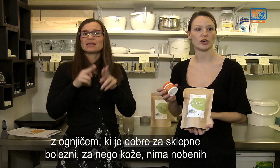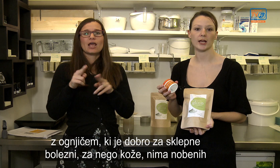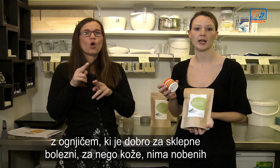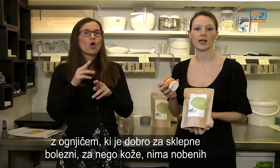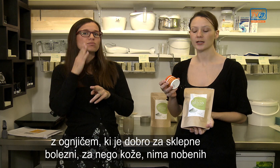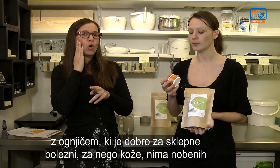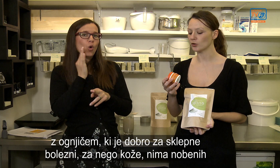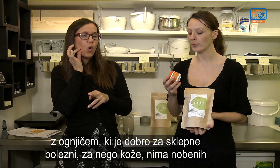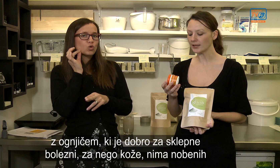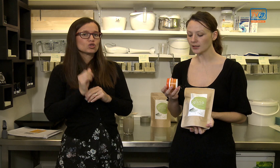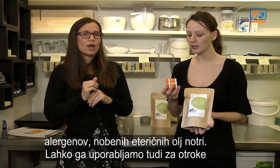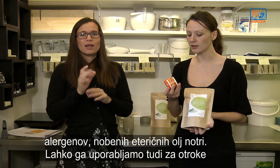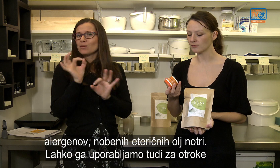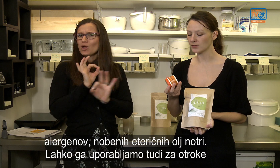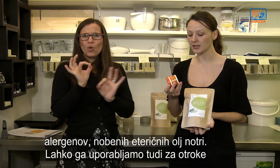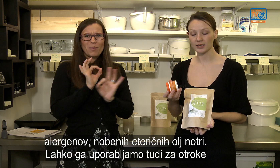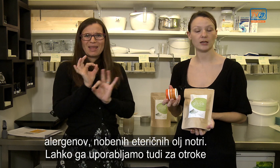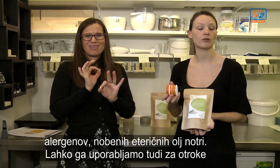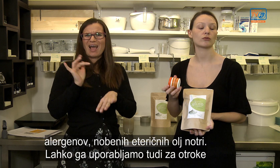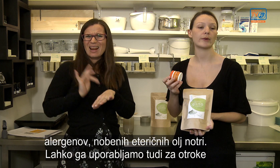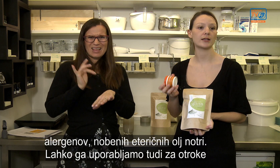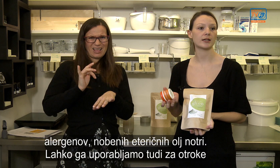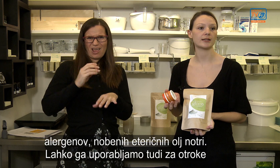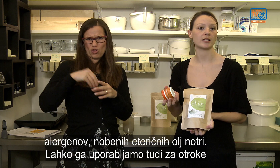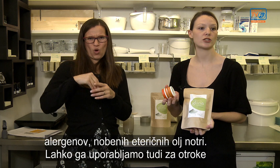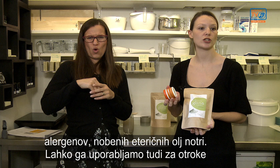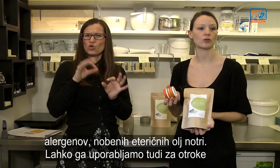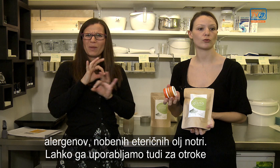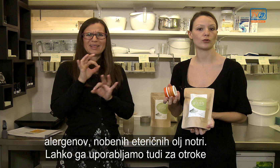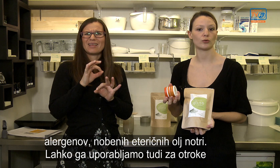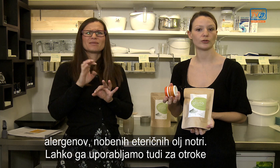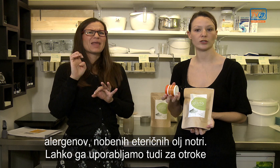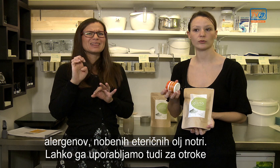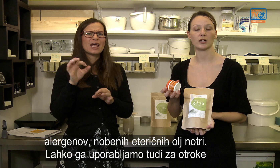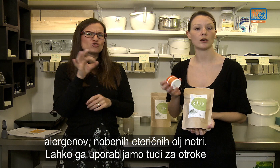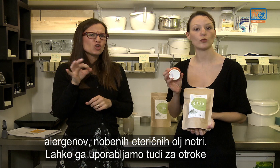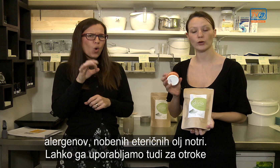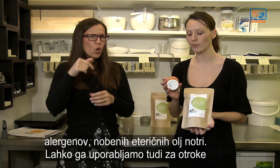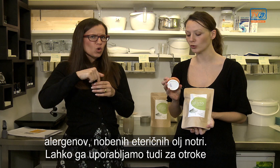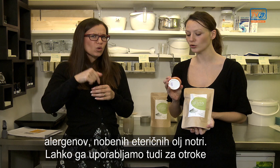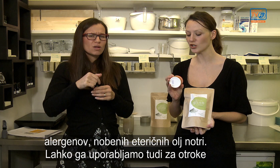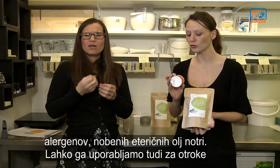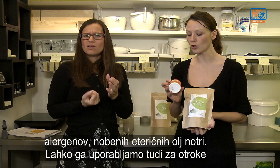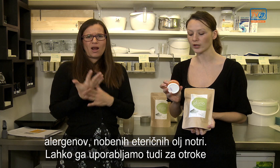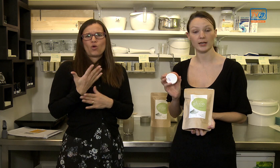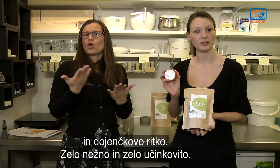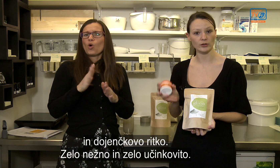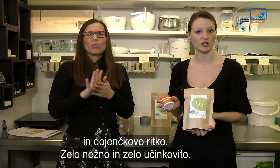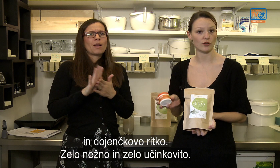kože, nima nobenih alergenov, nobenih eteričnih olj noter, tako da ga lahko uporabljajo tudi za otroke in dojenčkovo